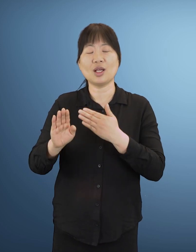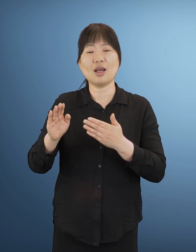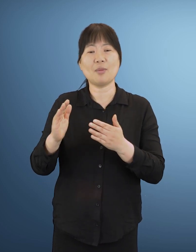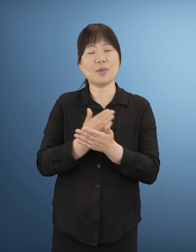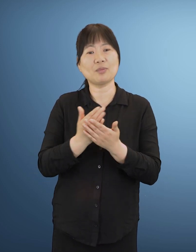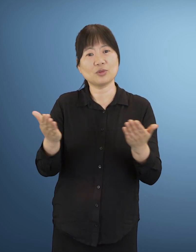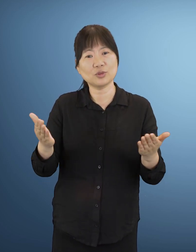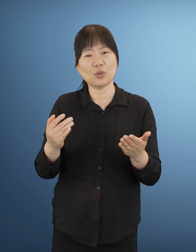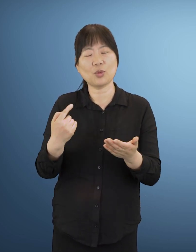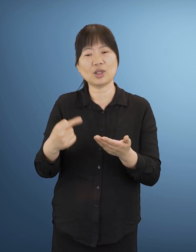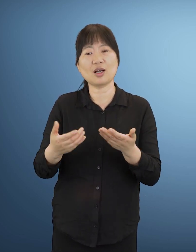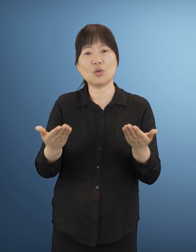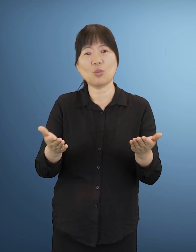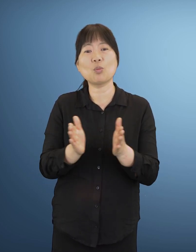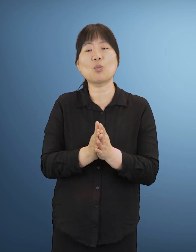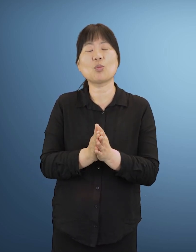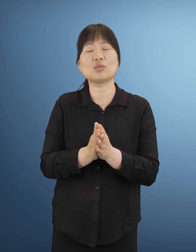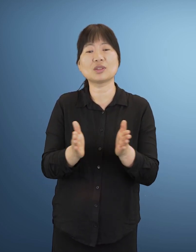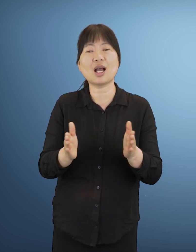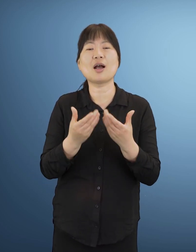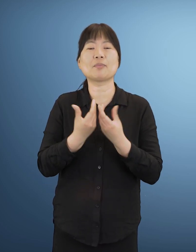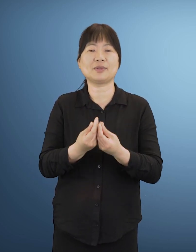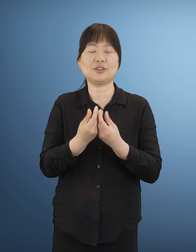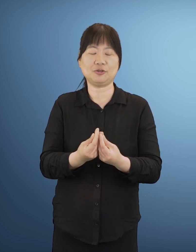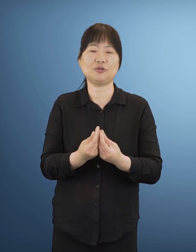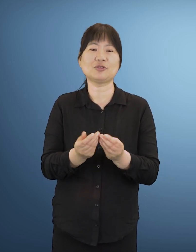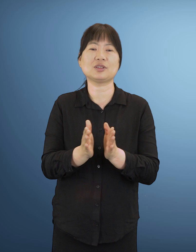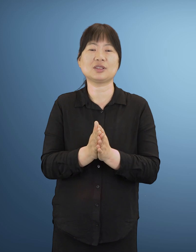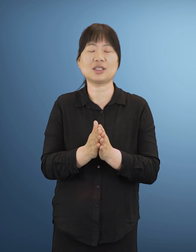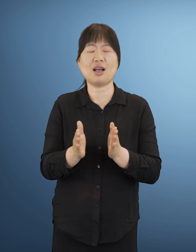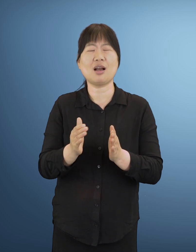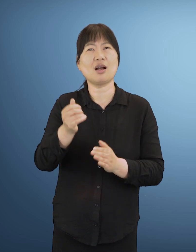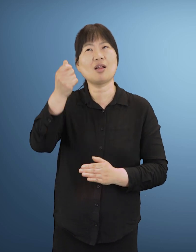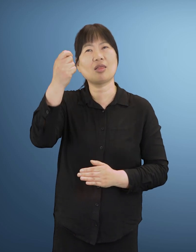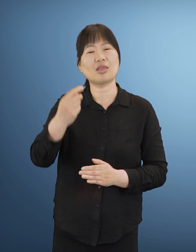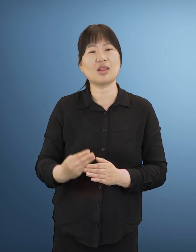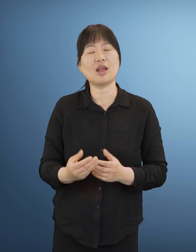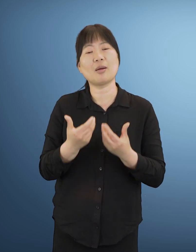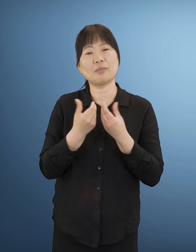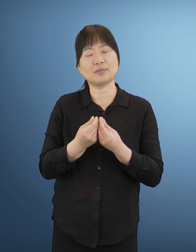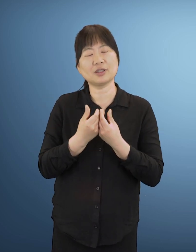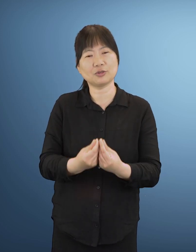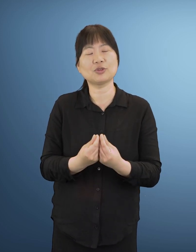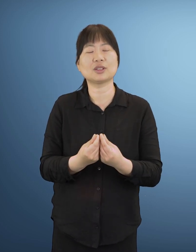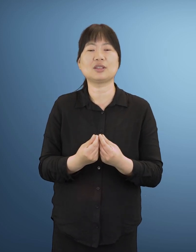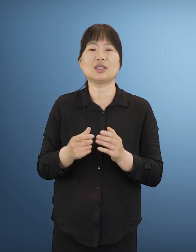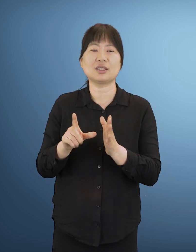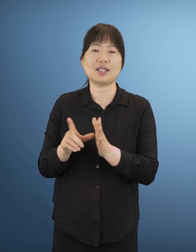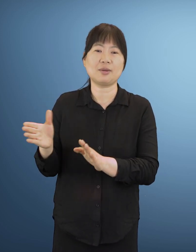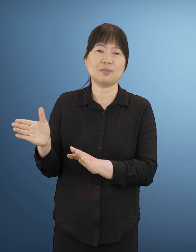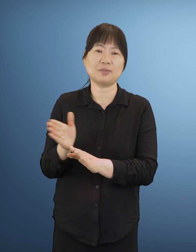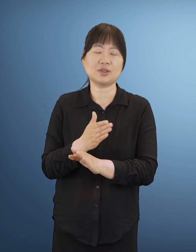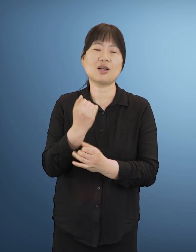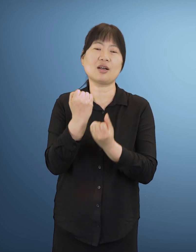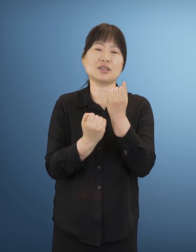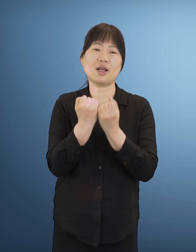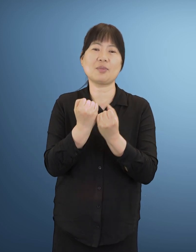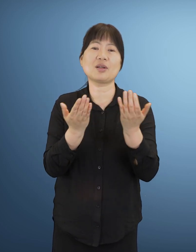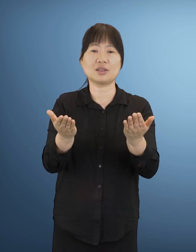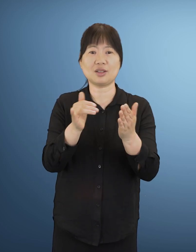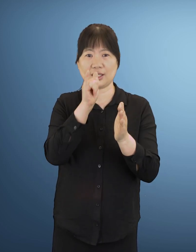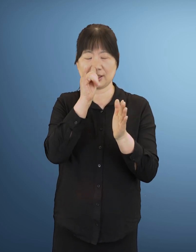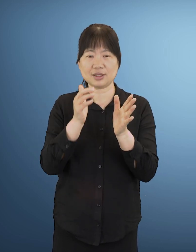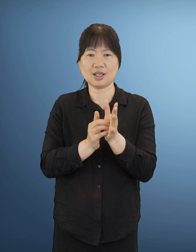가르쳐지기 시작했죠? 비유. 한 4가지의 비유를 그때부터 쭉 설명하시는